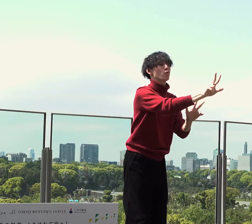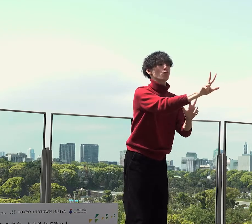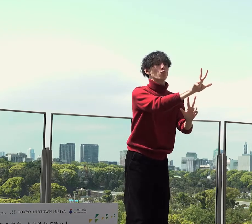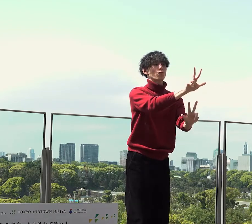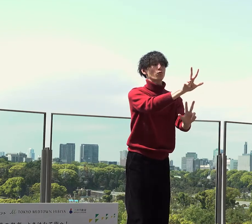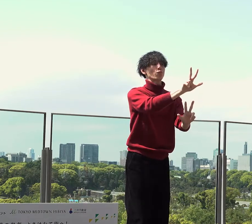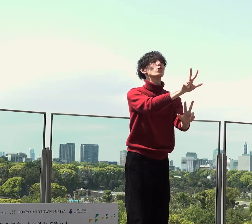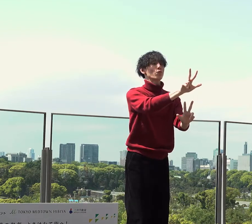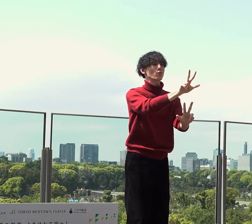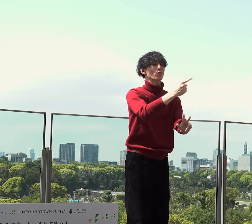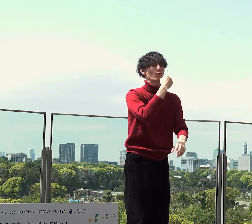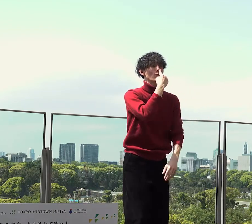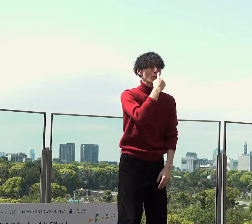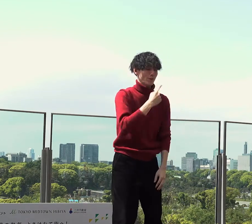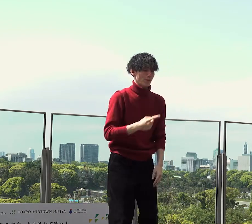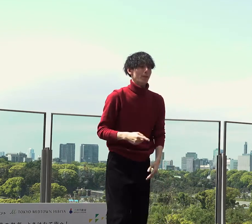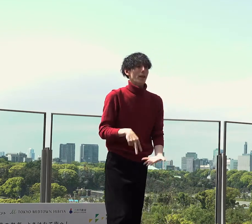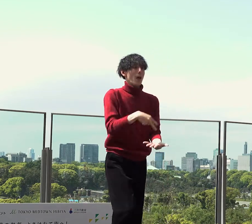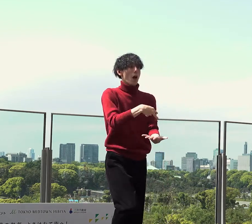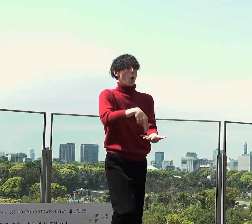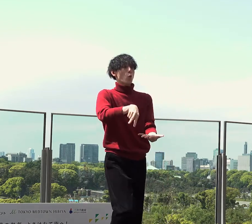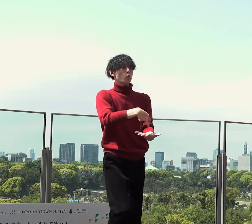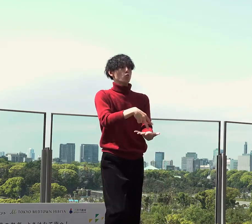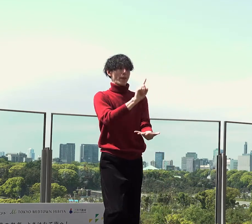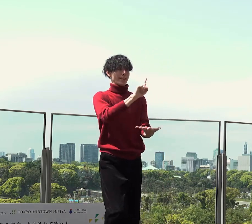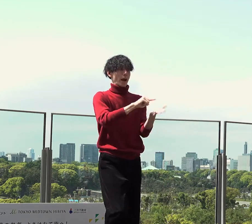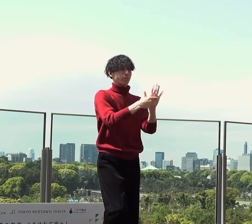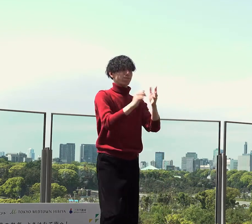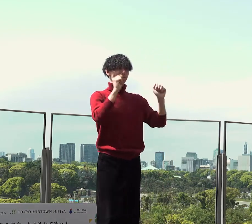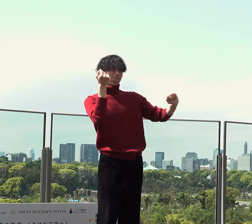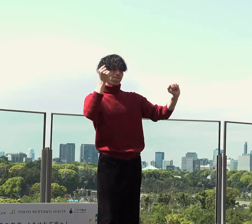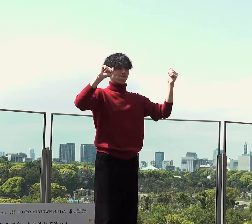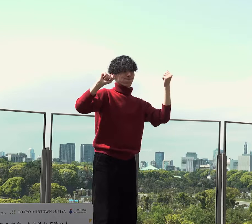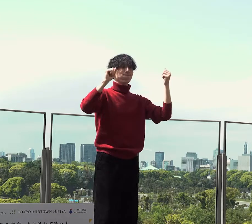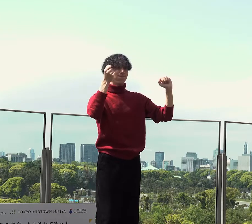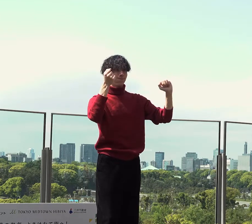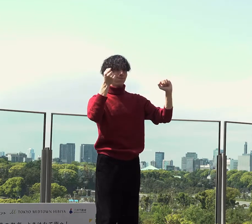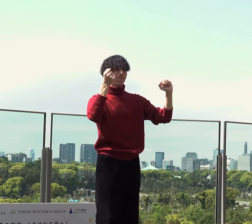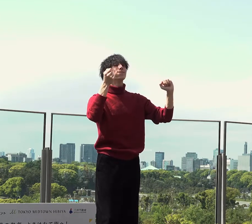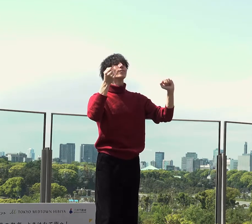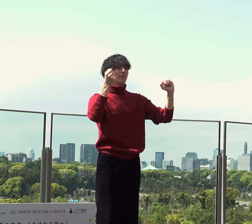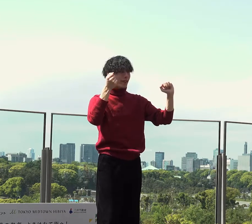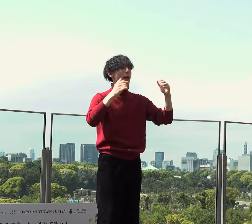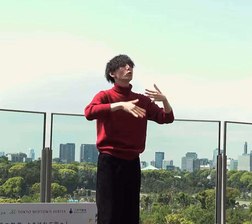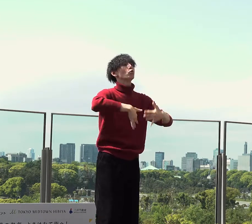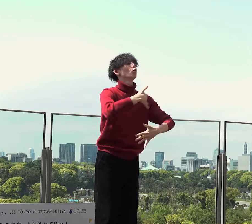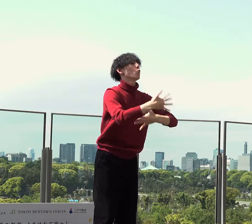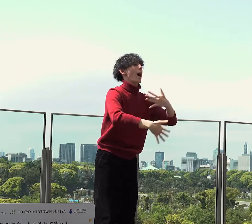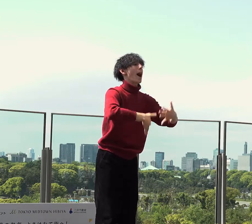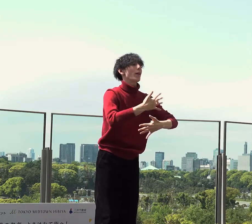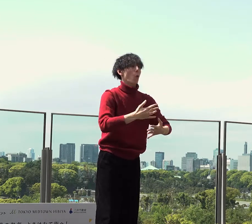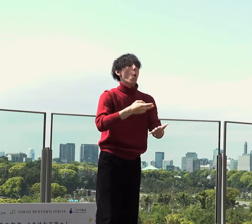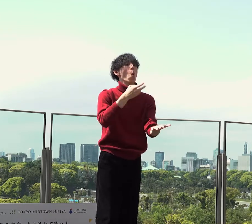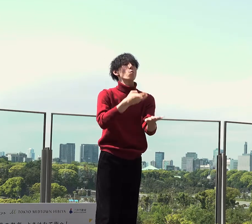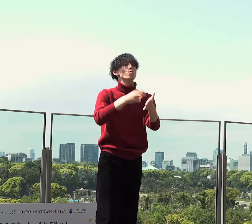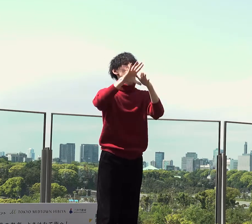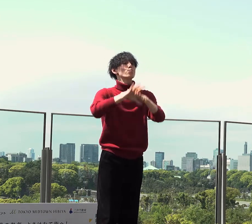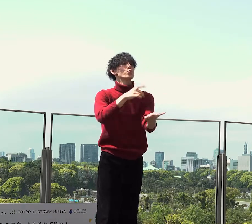なルールがあるんですが、僕がこう踊っている時に、まあ、手話